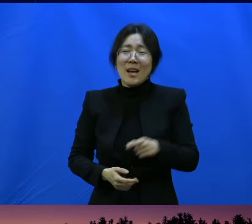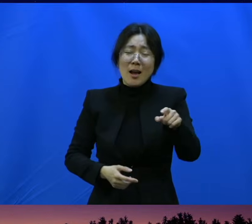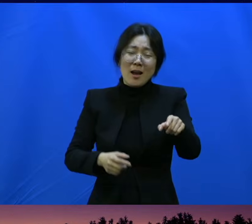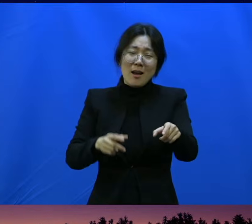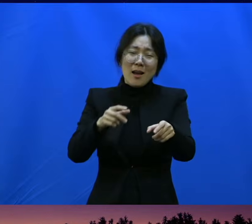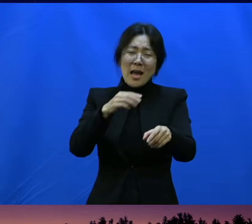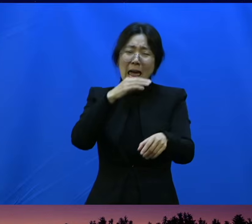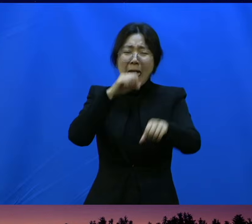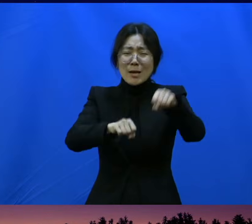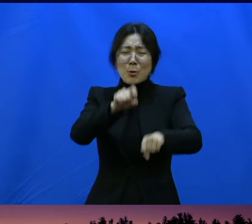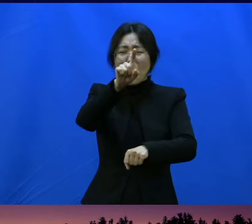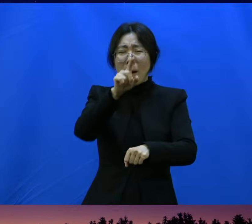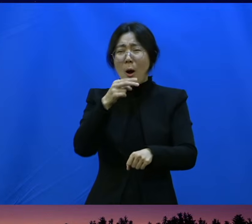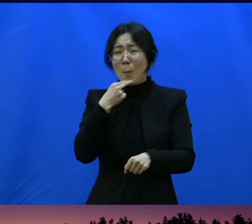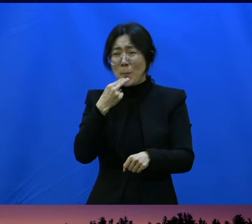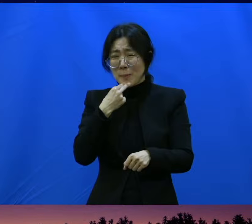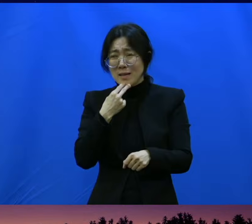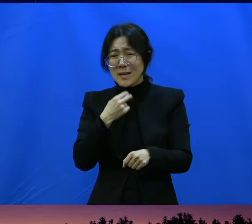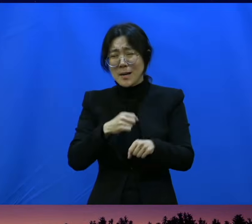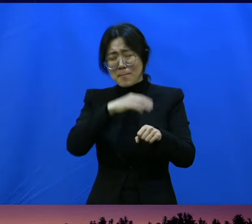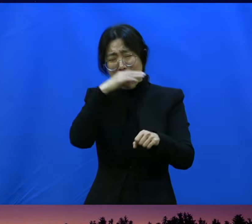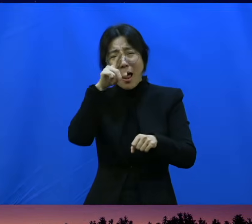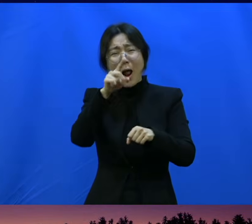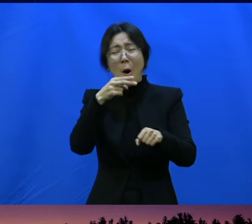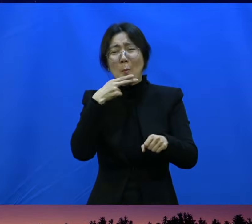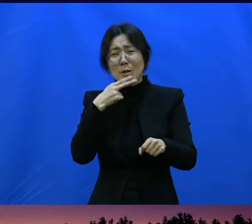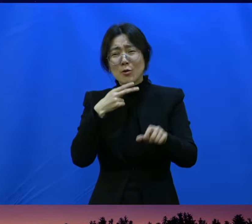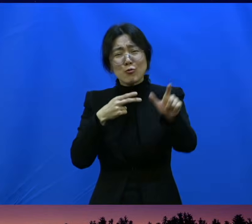많은 사람들이 600명이 모였어, 그죠?